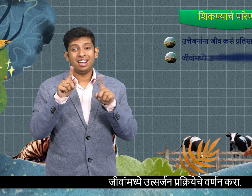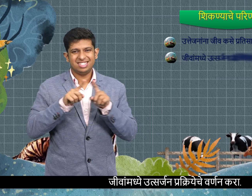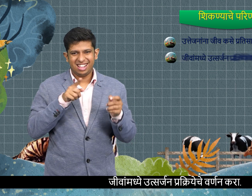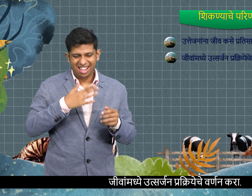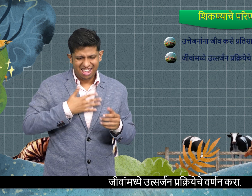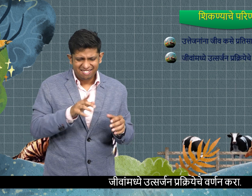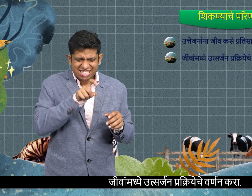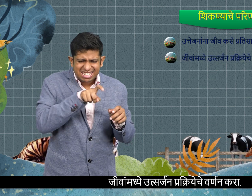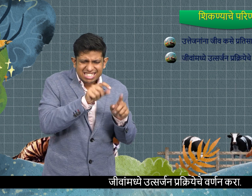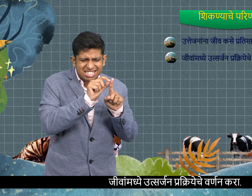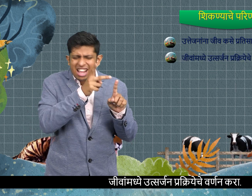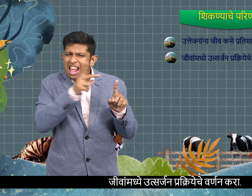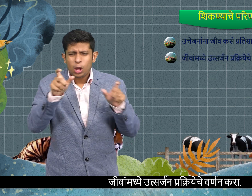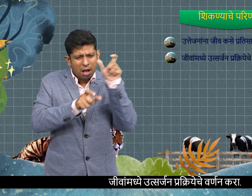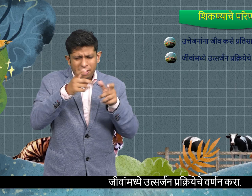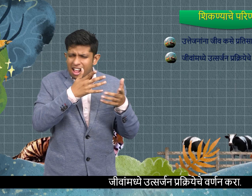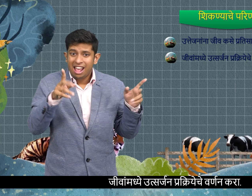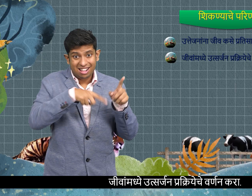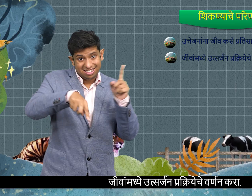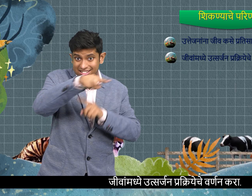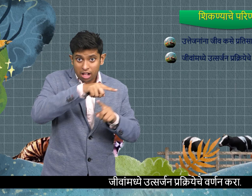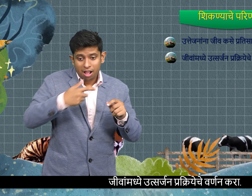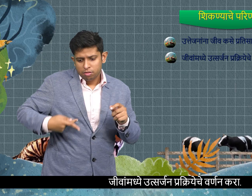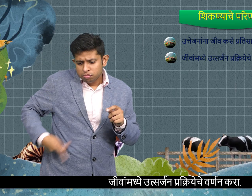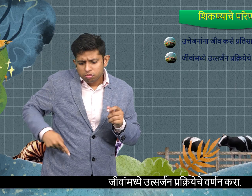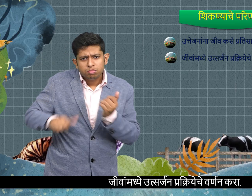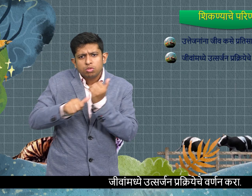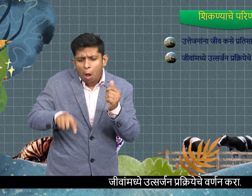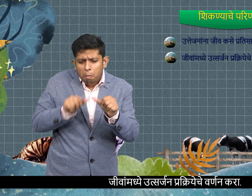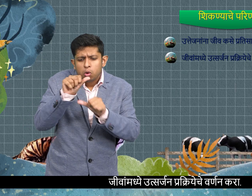जीवांमध्ये उत्सर्जन प्रक्रियेचे वर्णन करा.